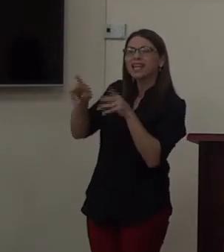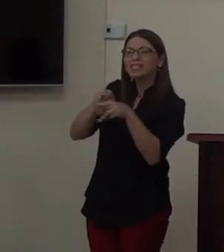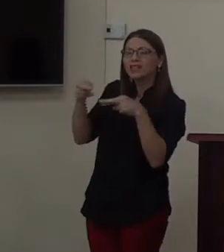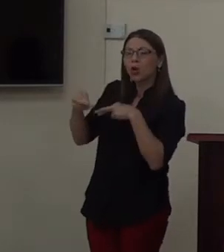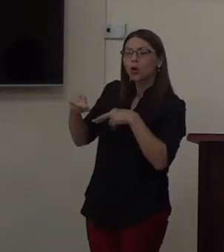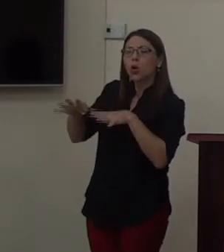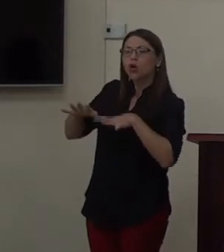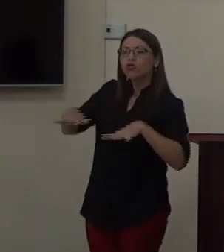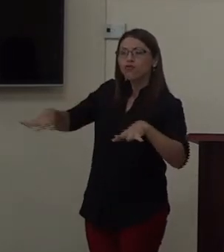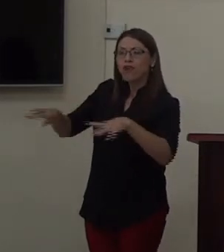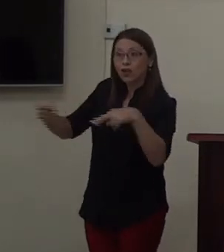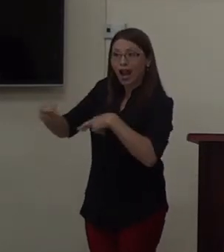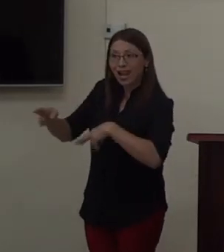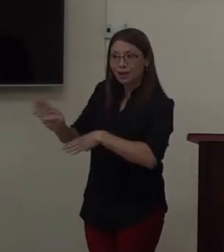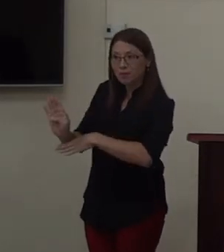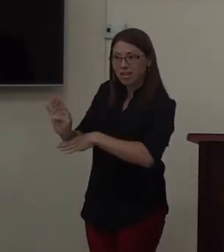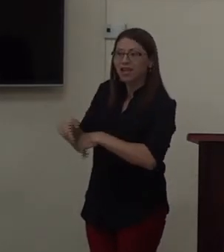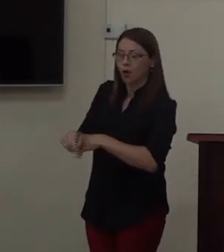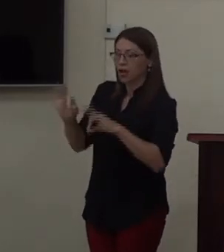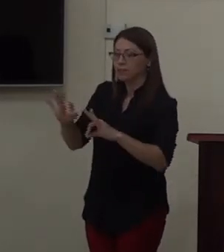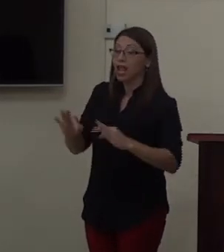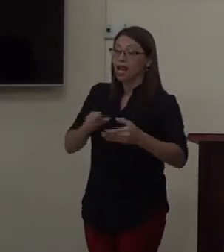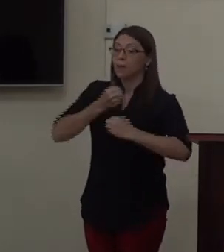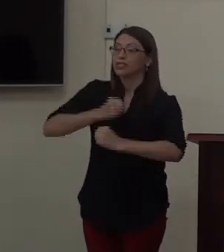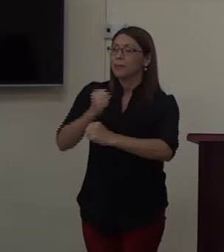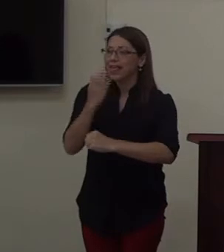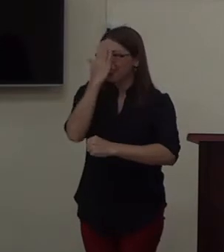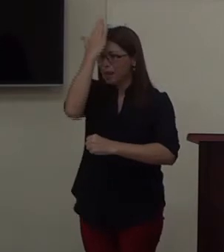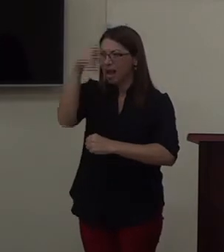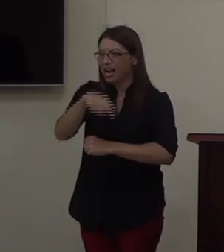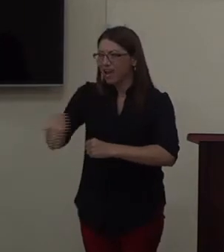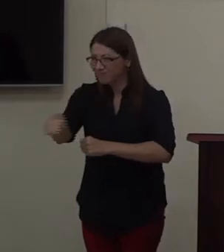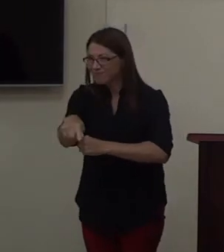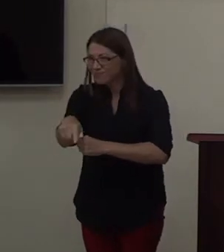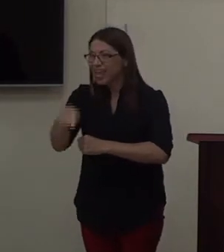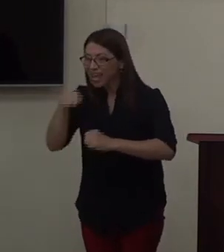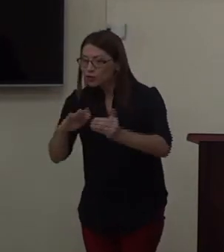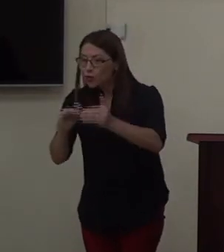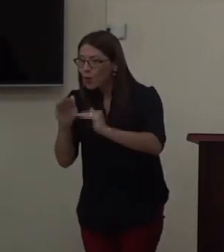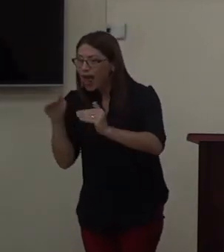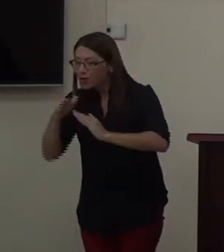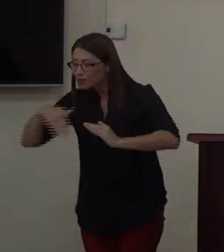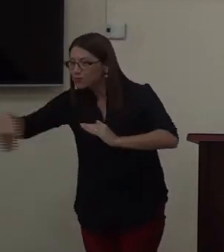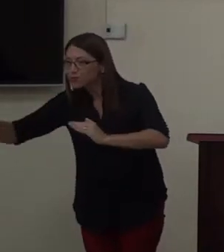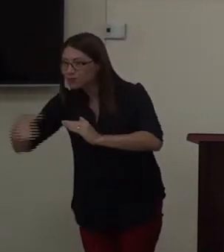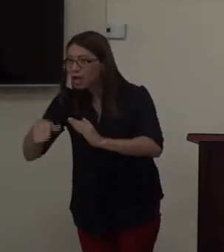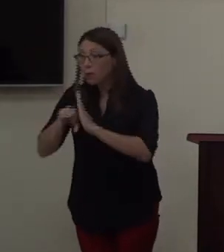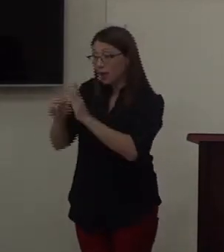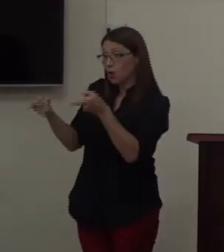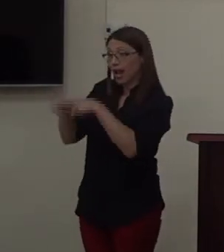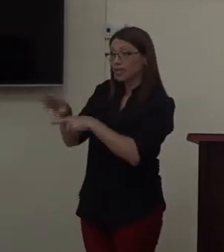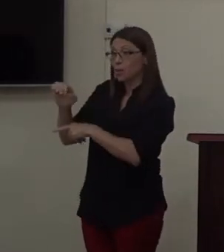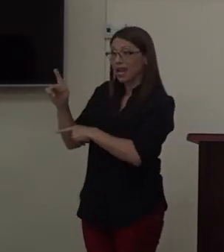regional? Talamanca, la municipalidad de Talamanca, esos poblados que rodean los territorios talamanqueños, en el caso de los Malecos,